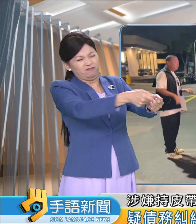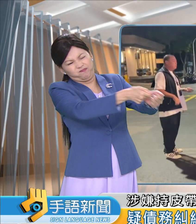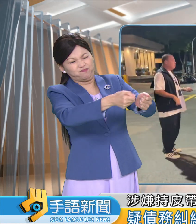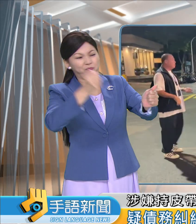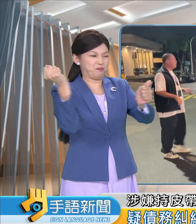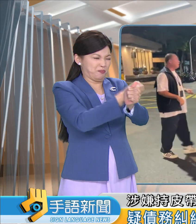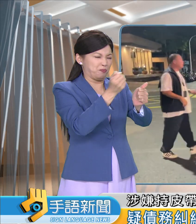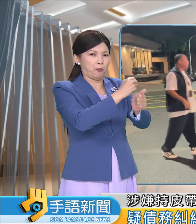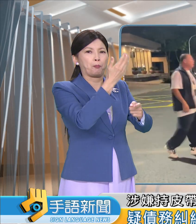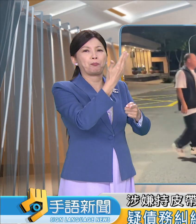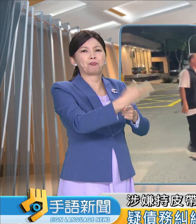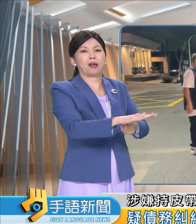害致死，